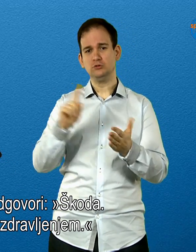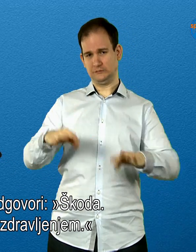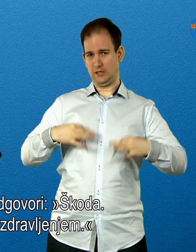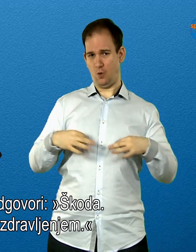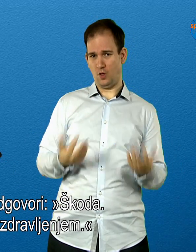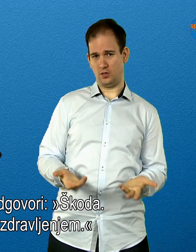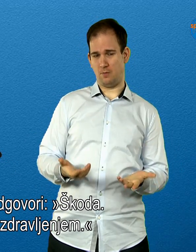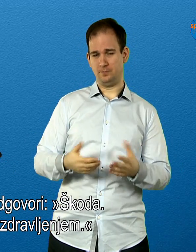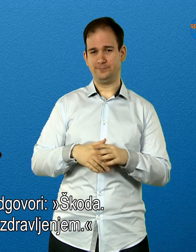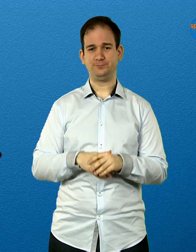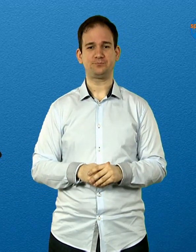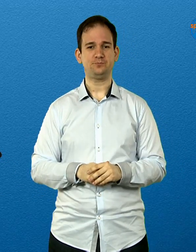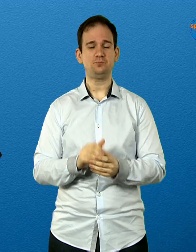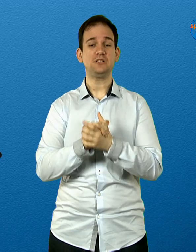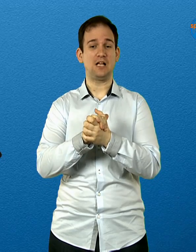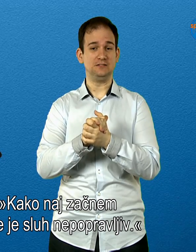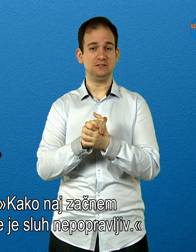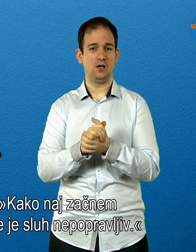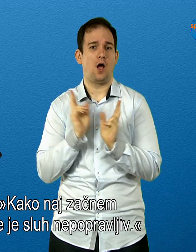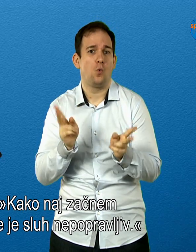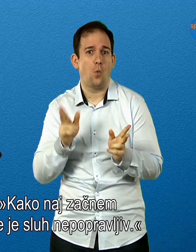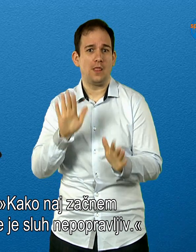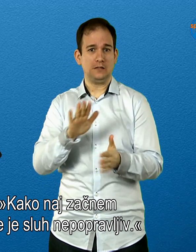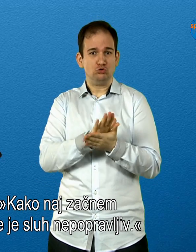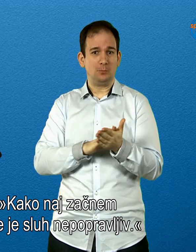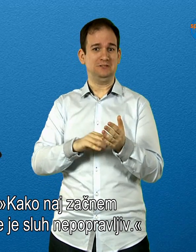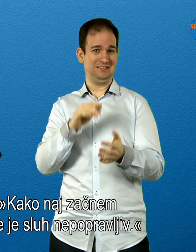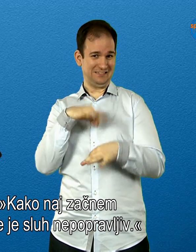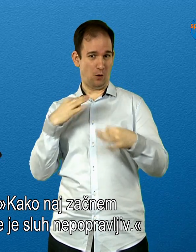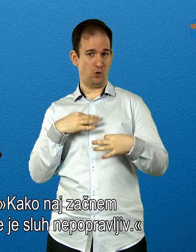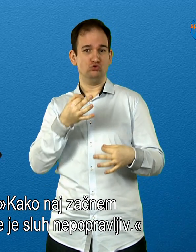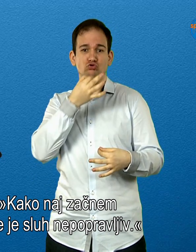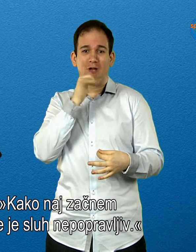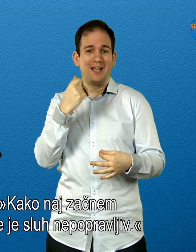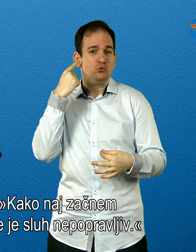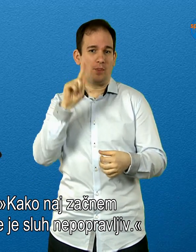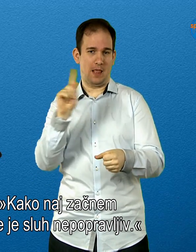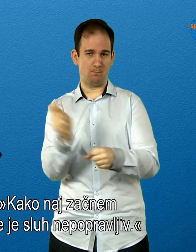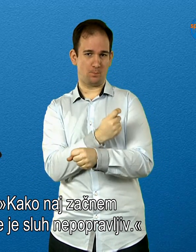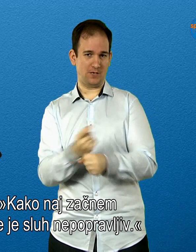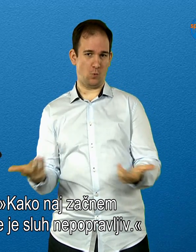začni z zdravljenjem. Prijateljica: Kako naj začnem z zdravljenjem, če je sluh nepopravljiv?